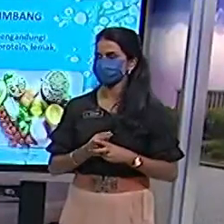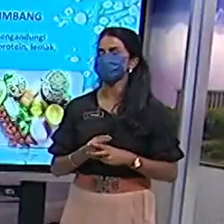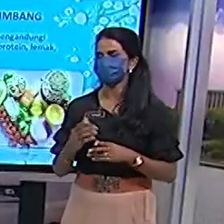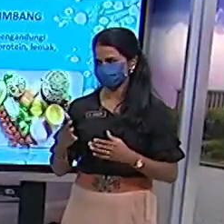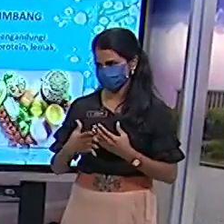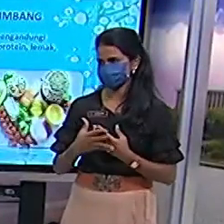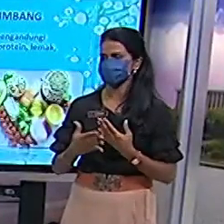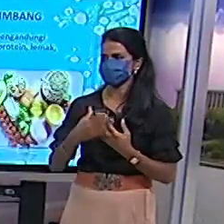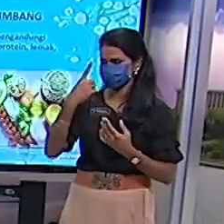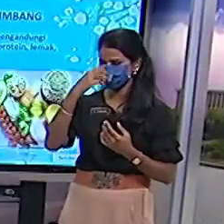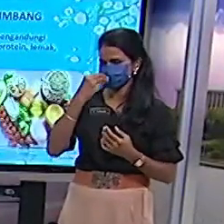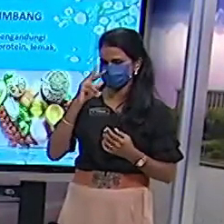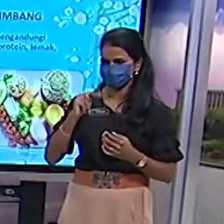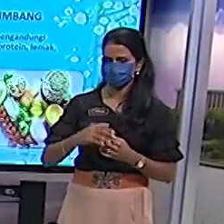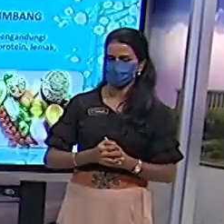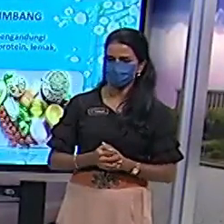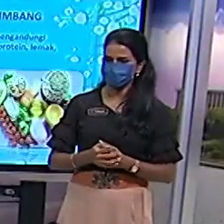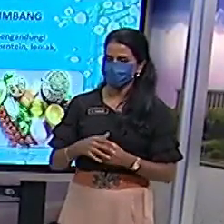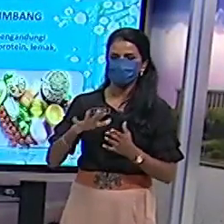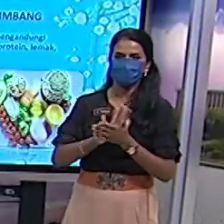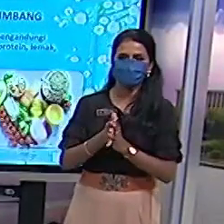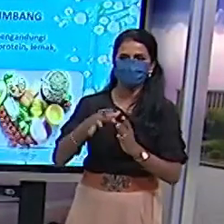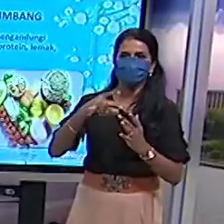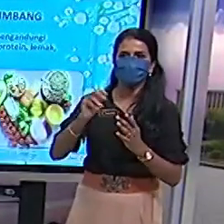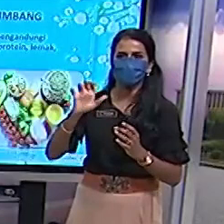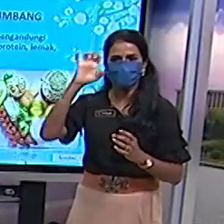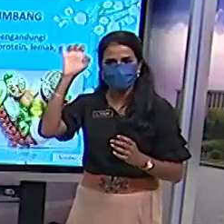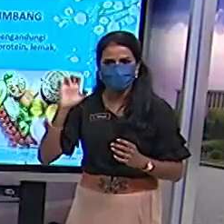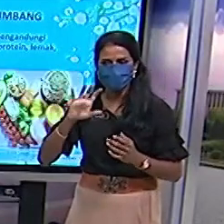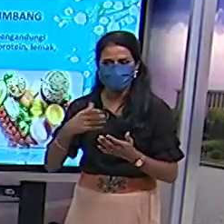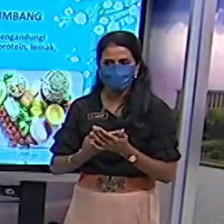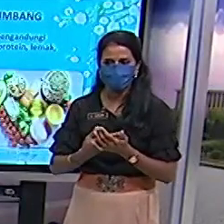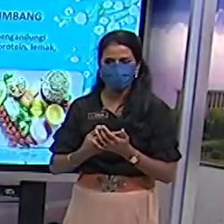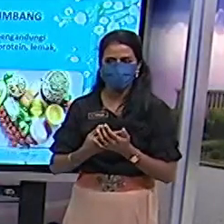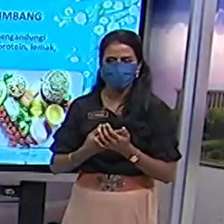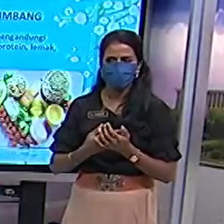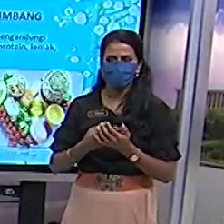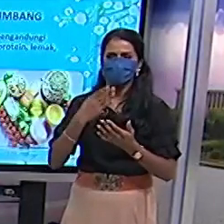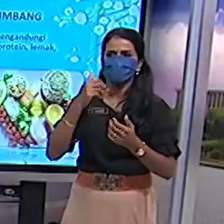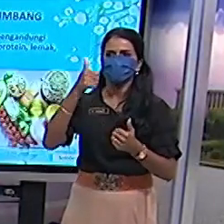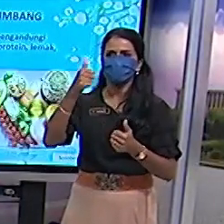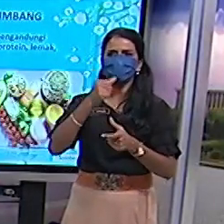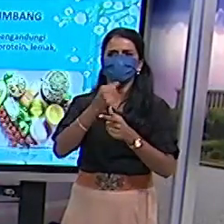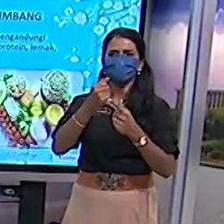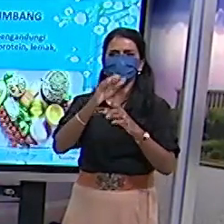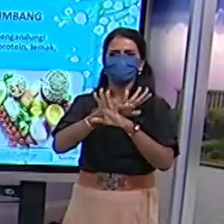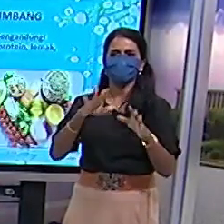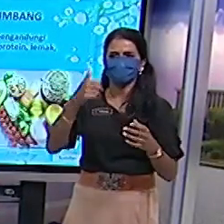Sangat mudah. Yes. Senang untuk makan. Okey. Okey. Jadi, pilihan Ellie semua bagus atau tidak